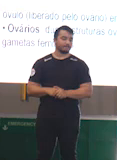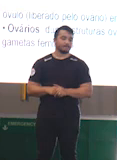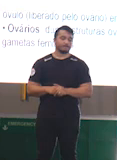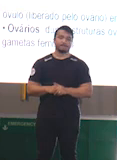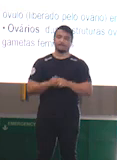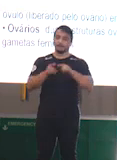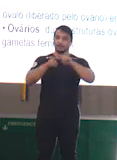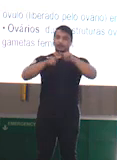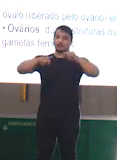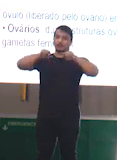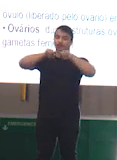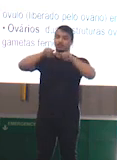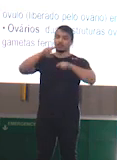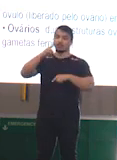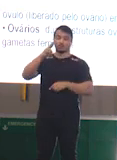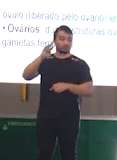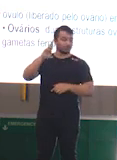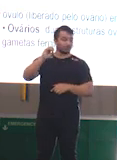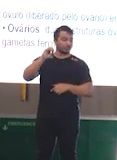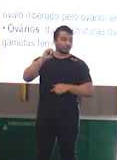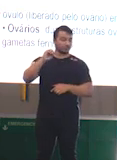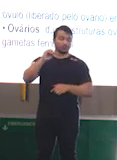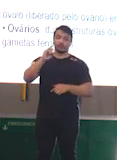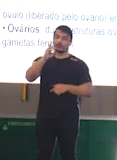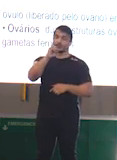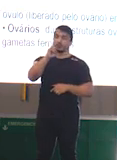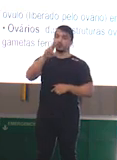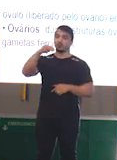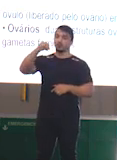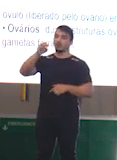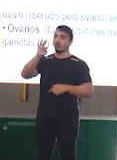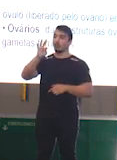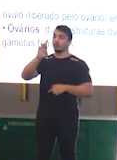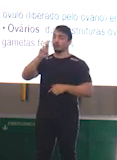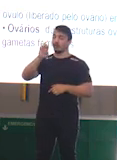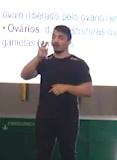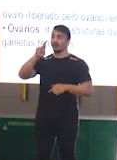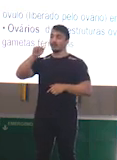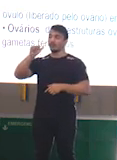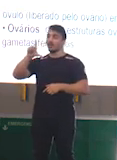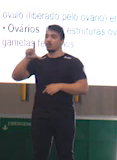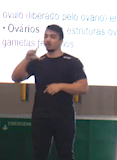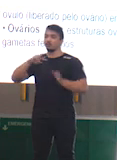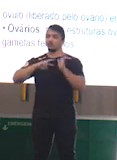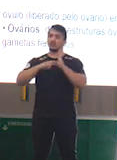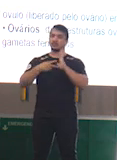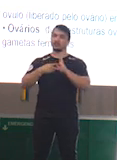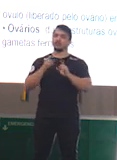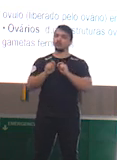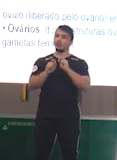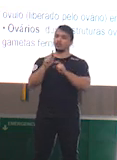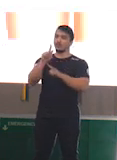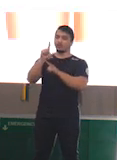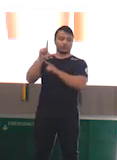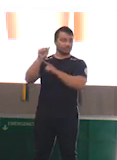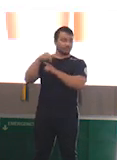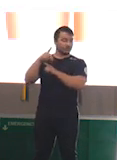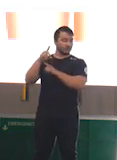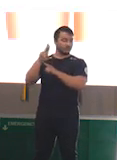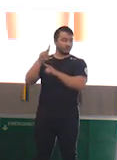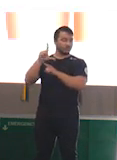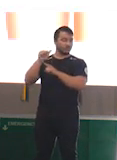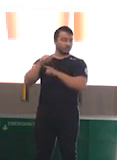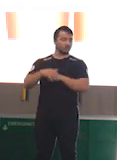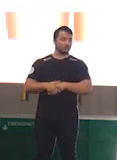glândula bulboretral, ou então glândulas bulboretrais. O que são essas glândulas? As glândulas,